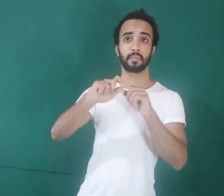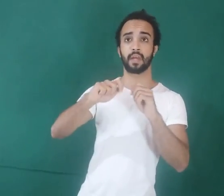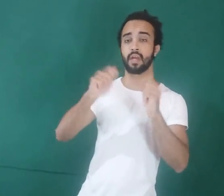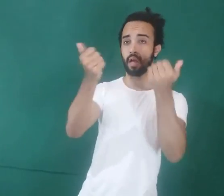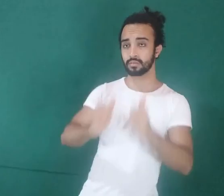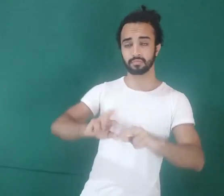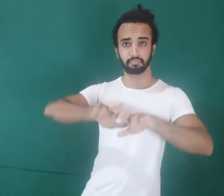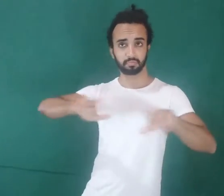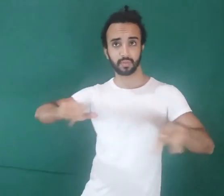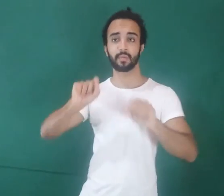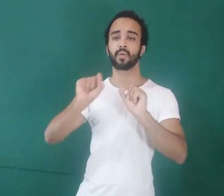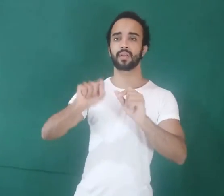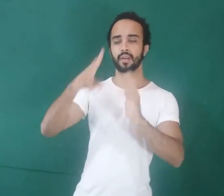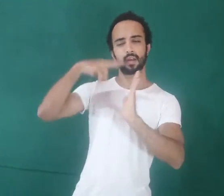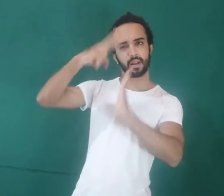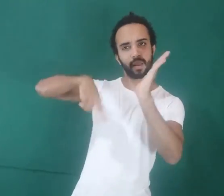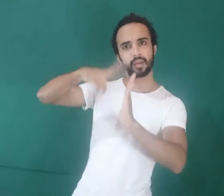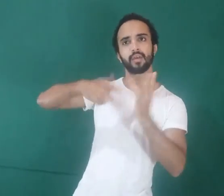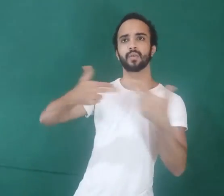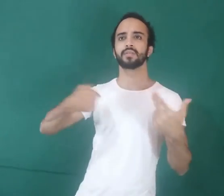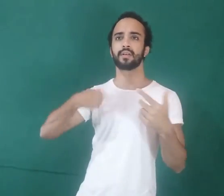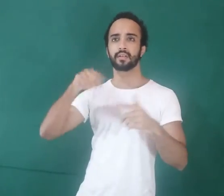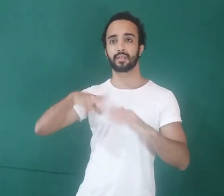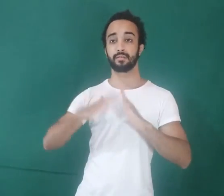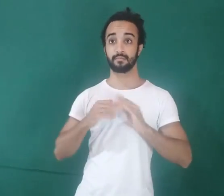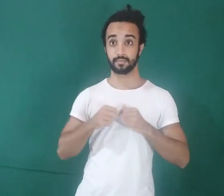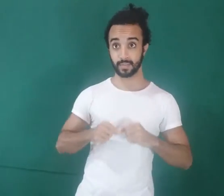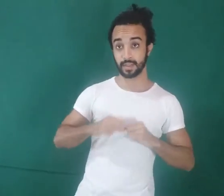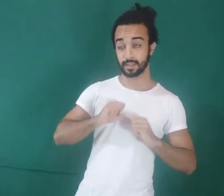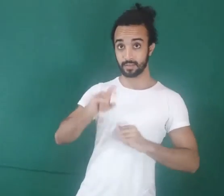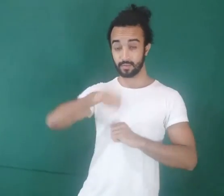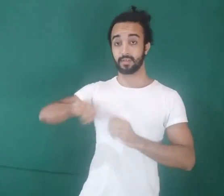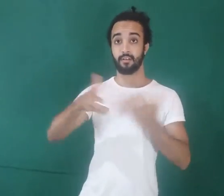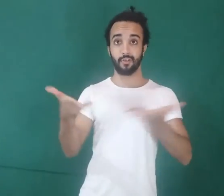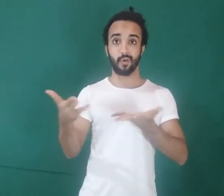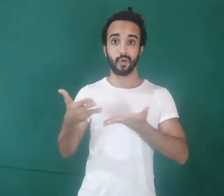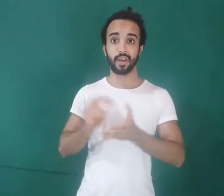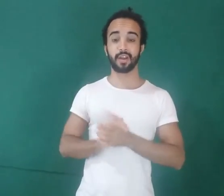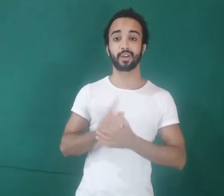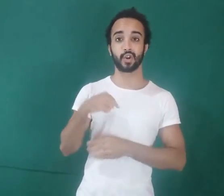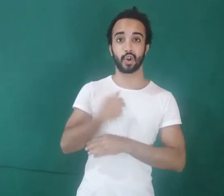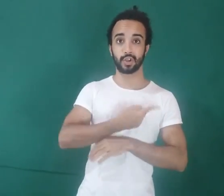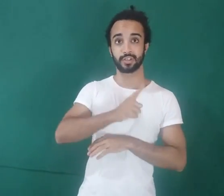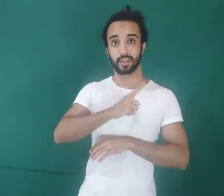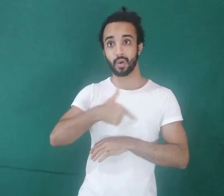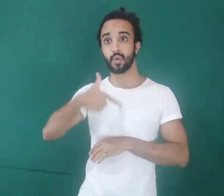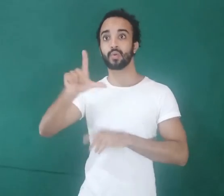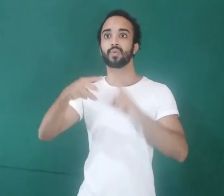dia nessa quarentena. E aí, se você embarcou nessa viagem agora, a gente tem mais outros 3 episódios que também